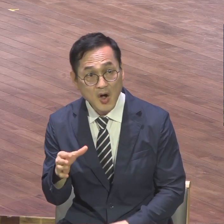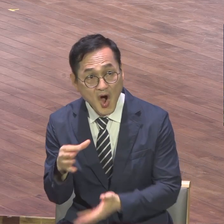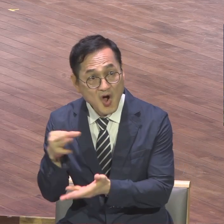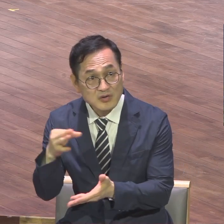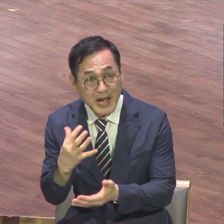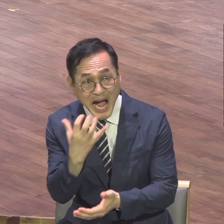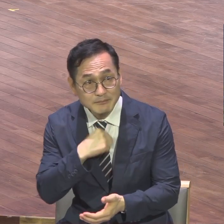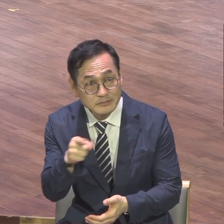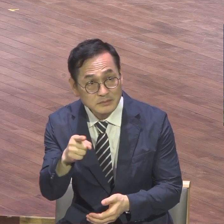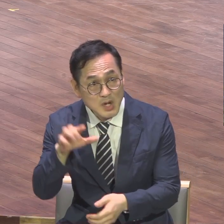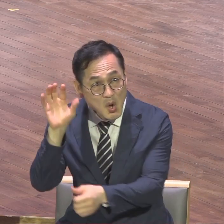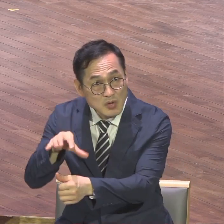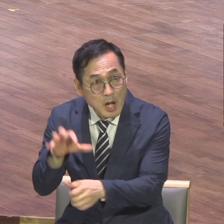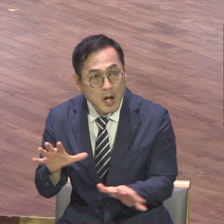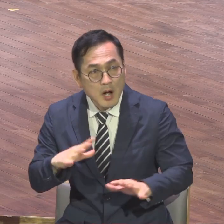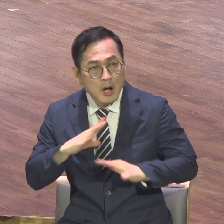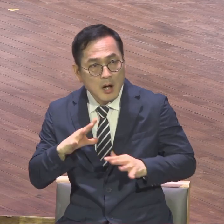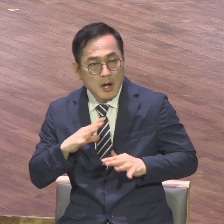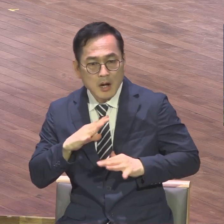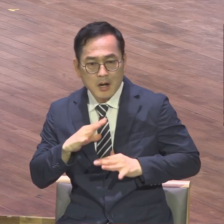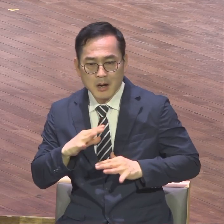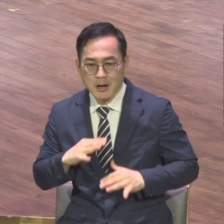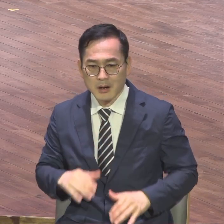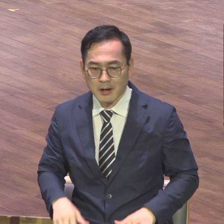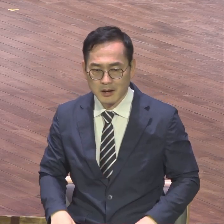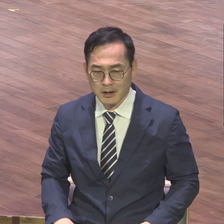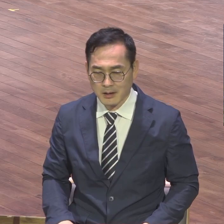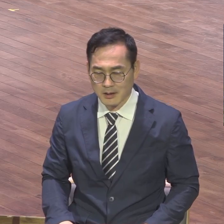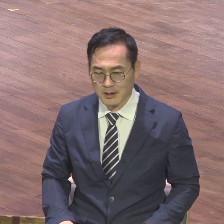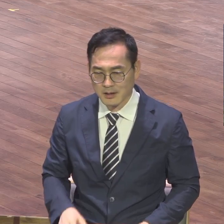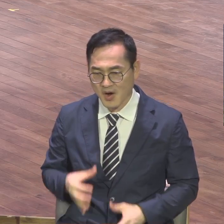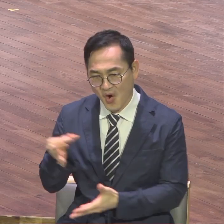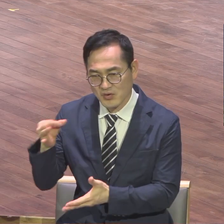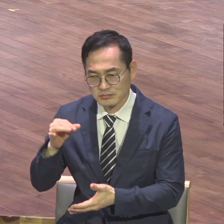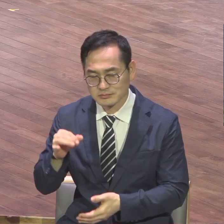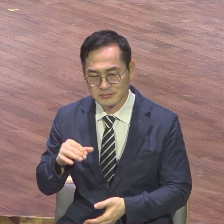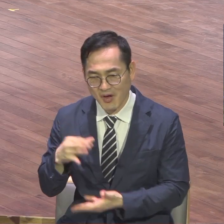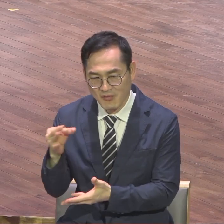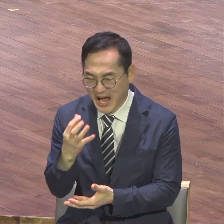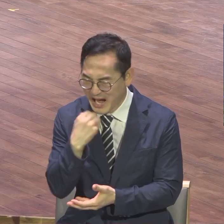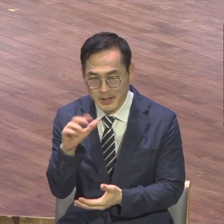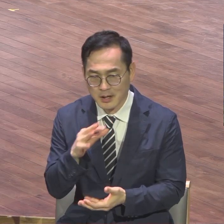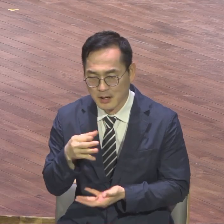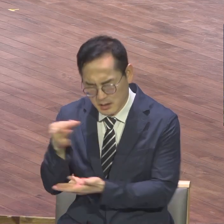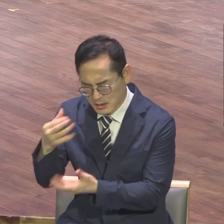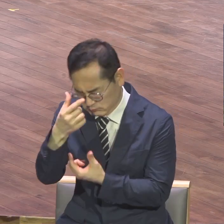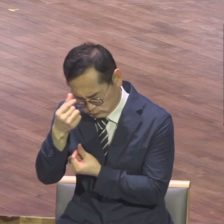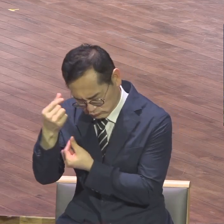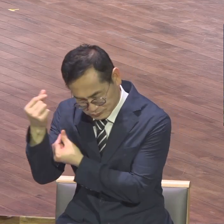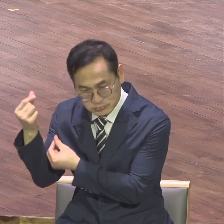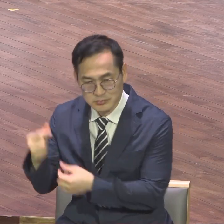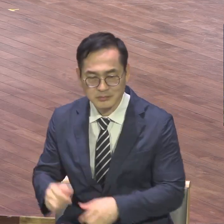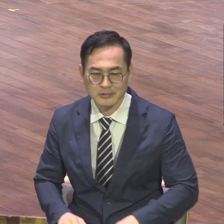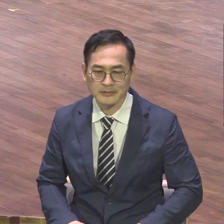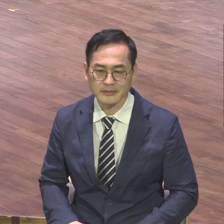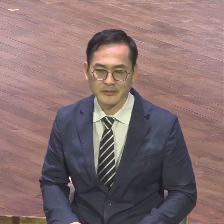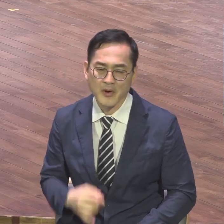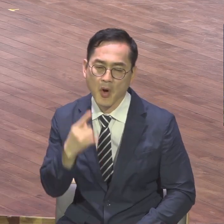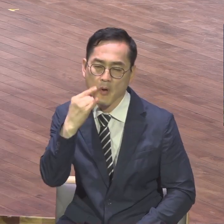어머니 영적 영향 다 기도하시고 성경책을